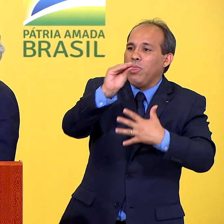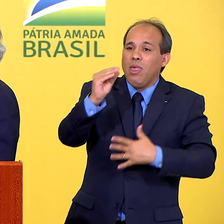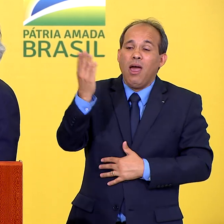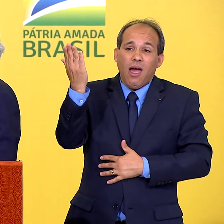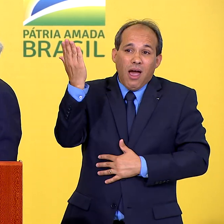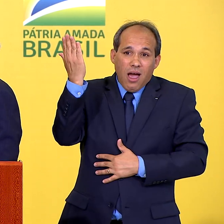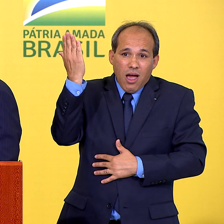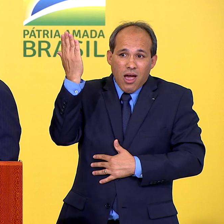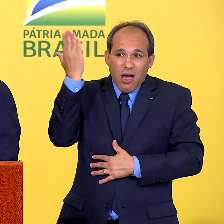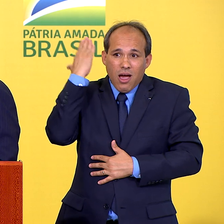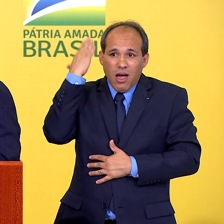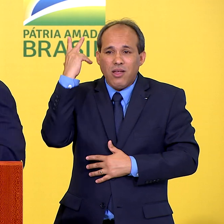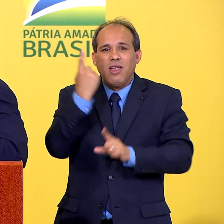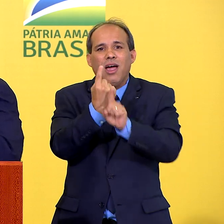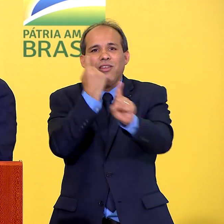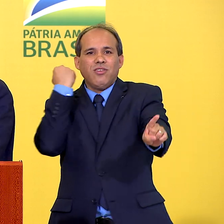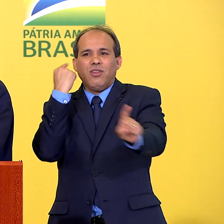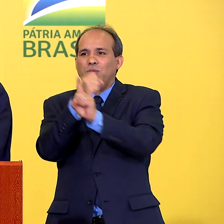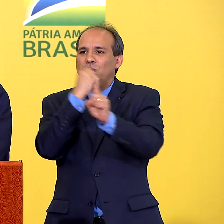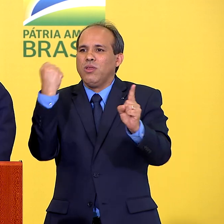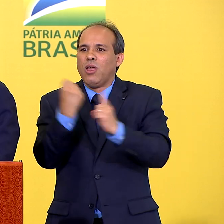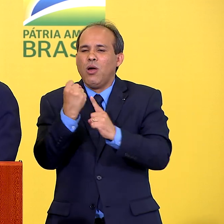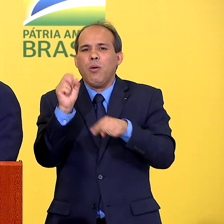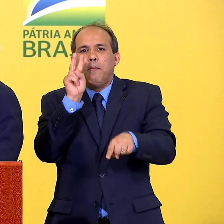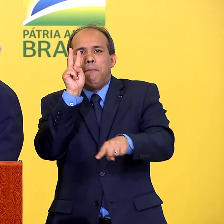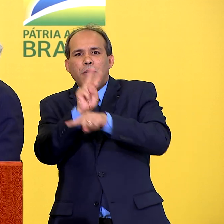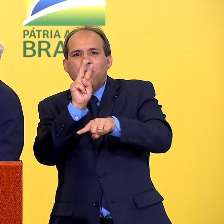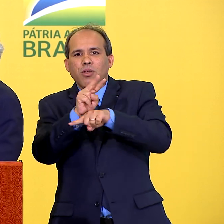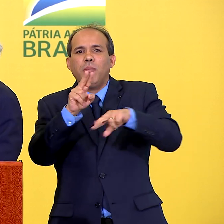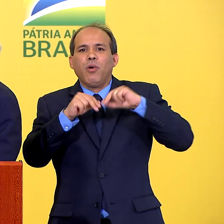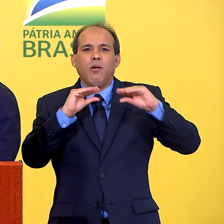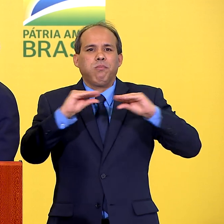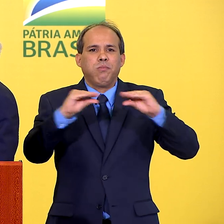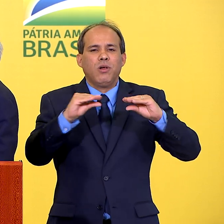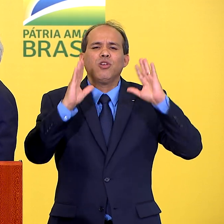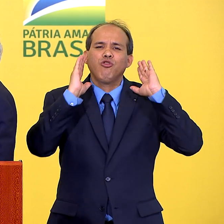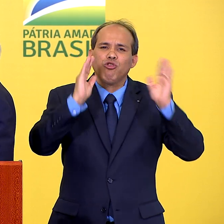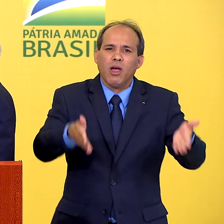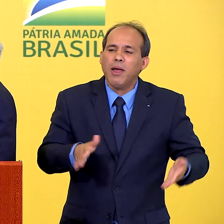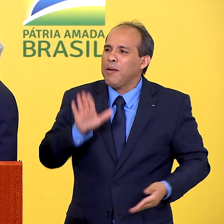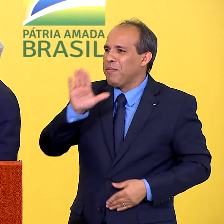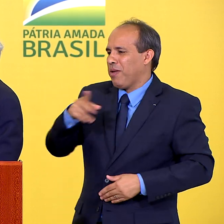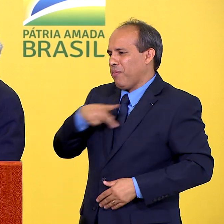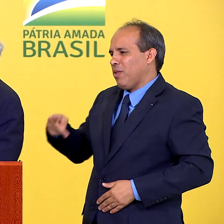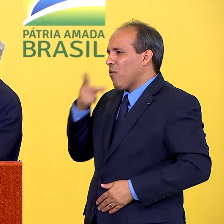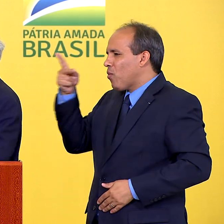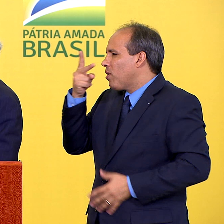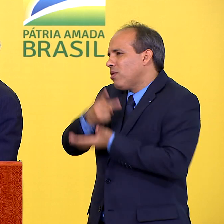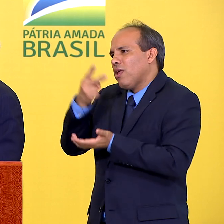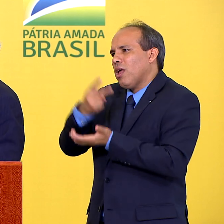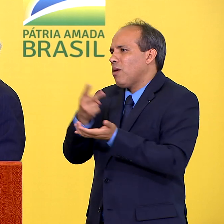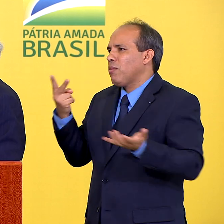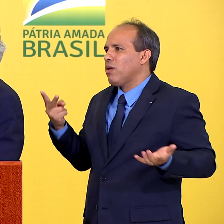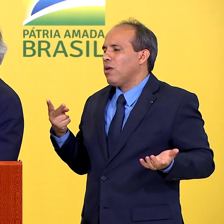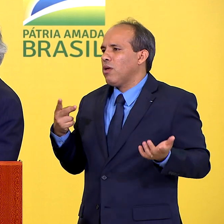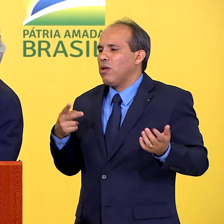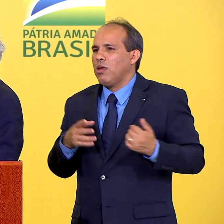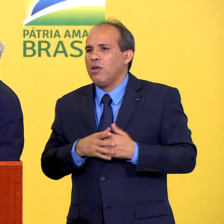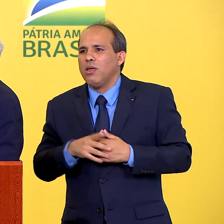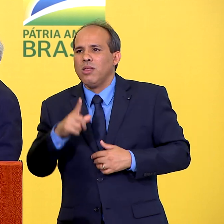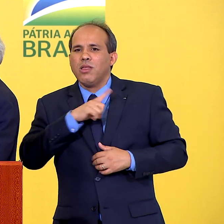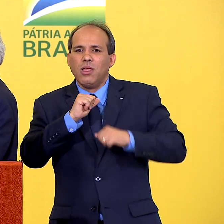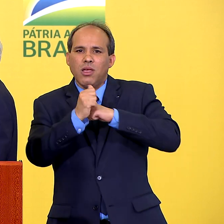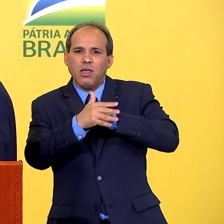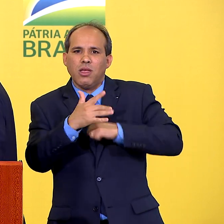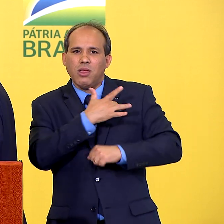em distanciamento social, protegidos pelos recursos que nós lançamos, mas, como o presidente sempre disse, eram duas ondas. Teve a onda da